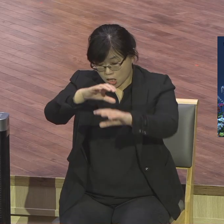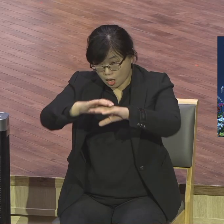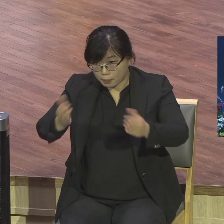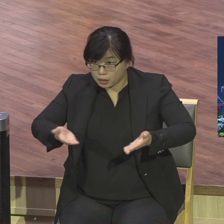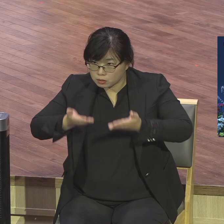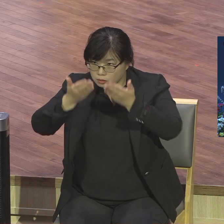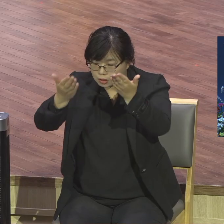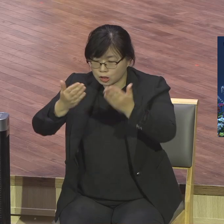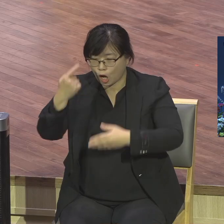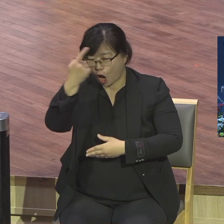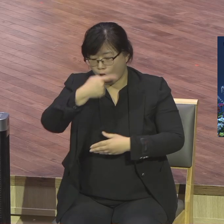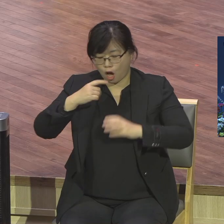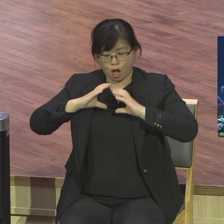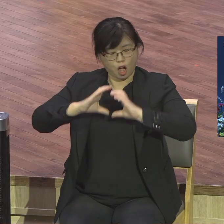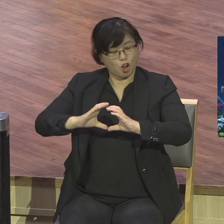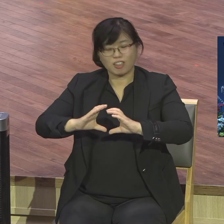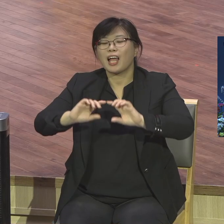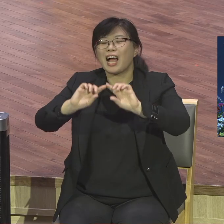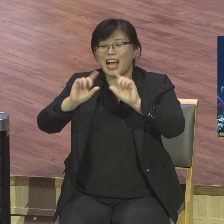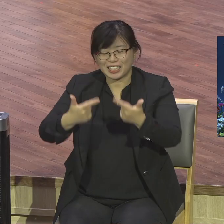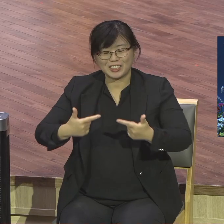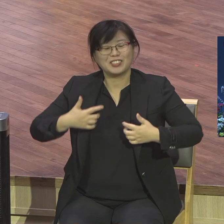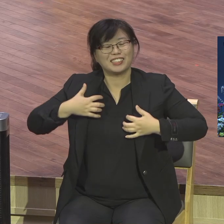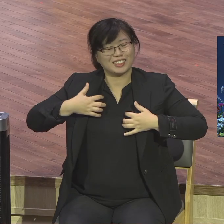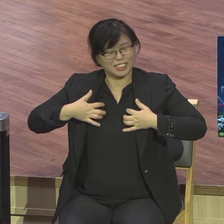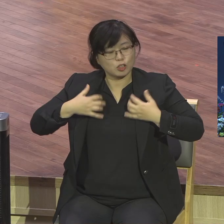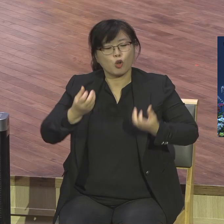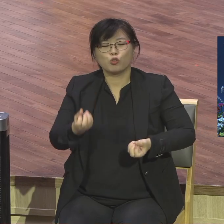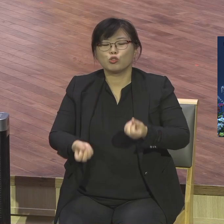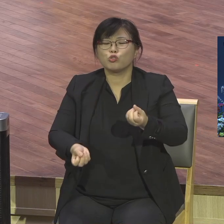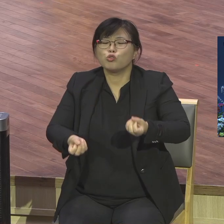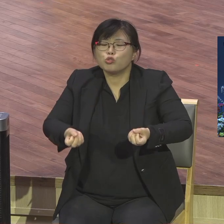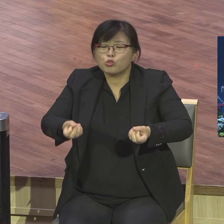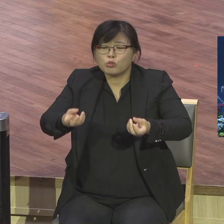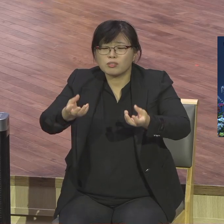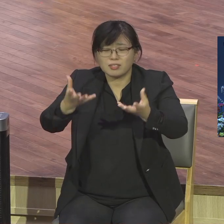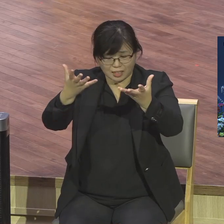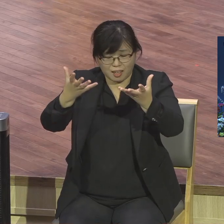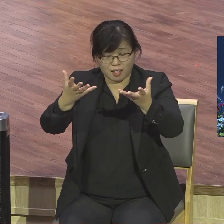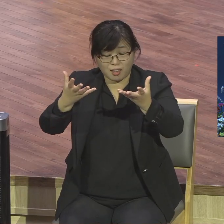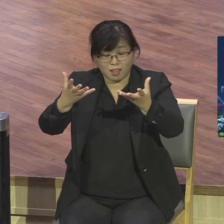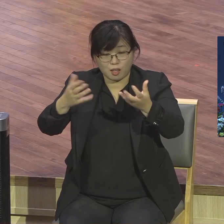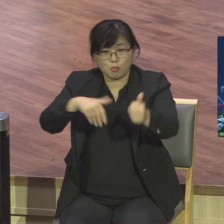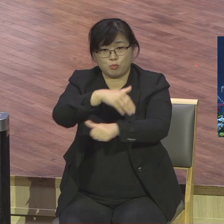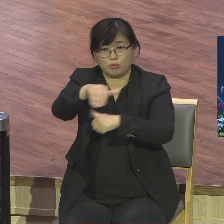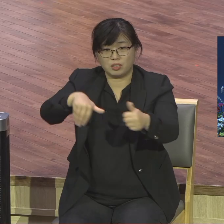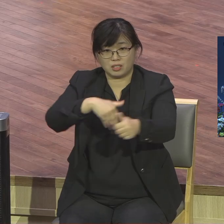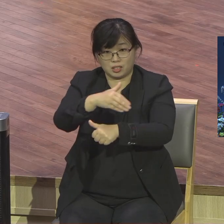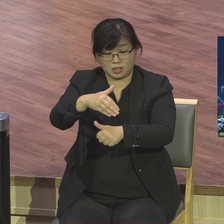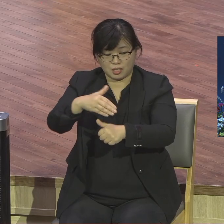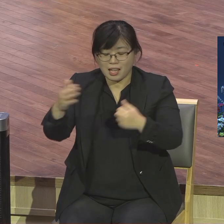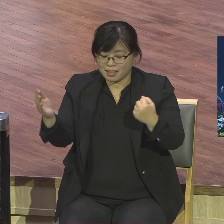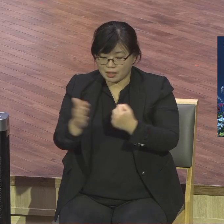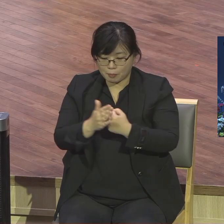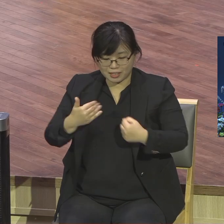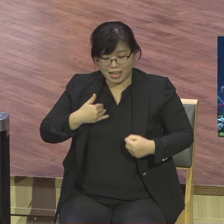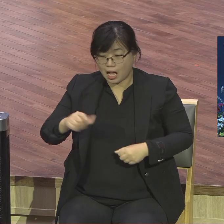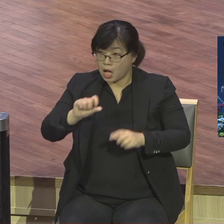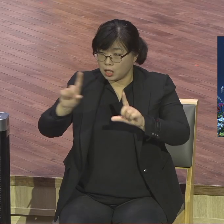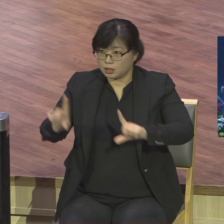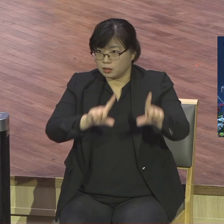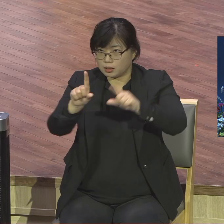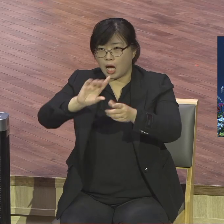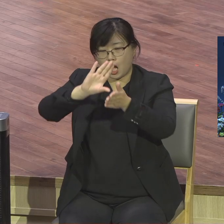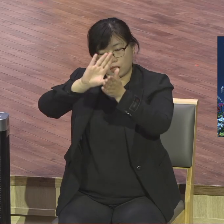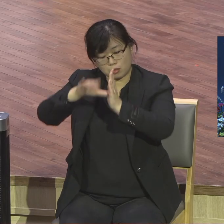성격을 띄고 있어요 축제 예수 믿는 사람은요 사는 것 자체가 축제가 돼야 돼요 초상집 되면 안 돼요